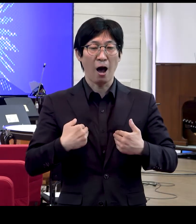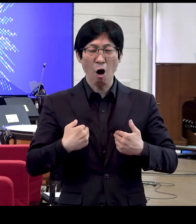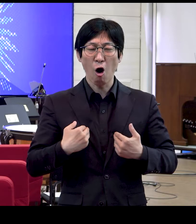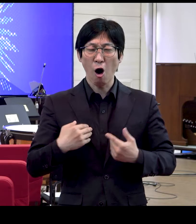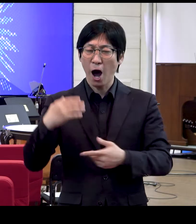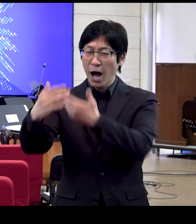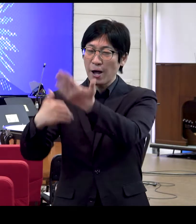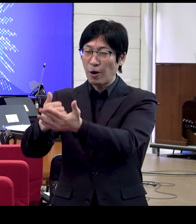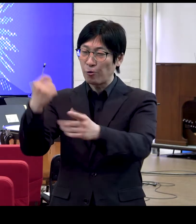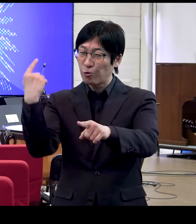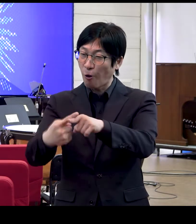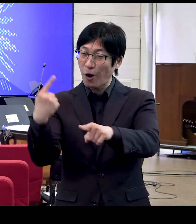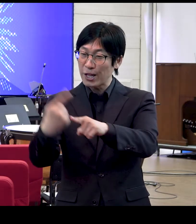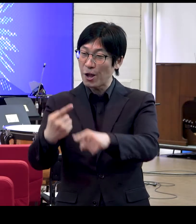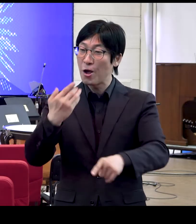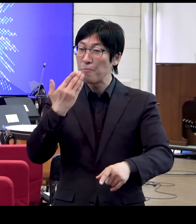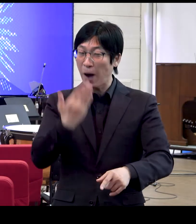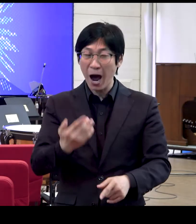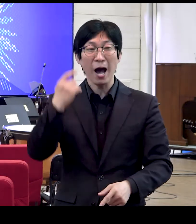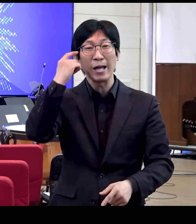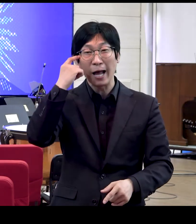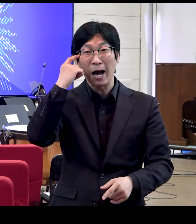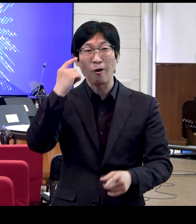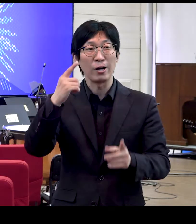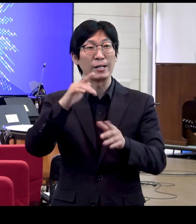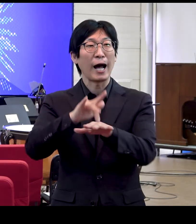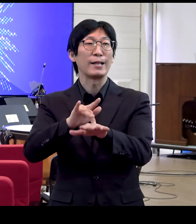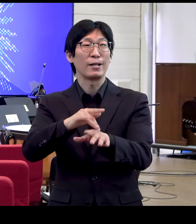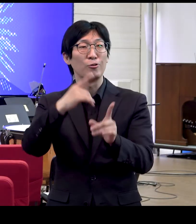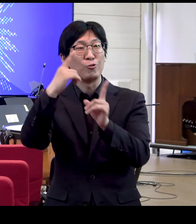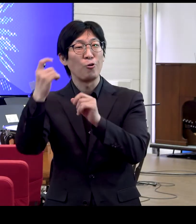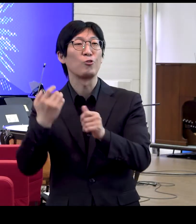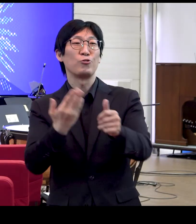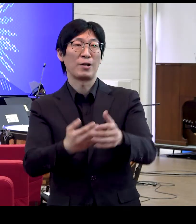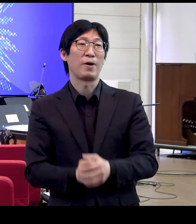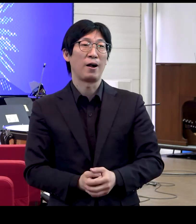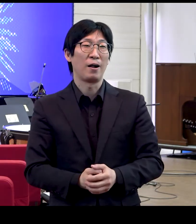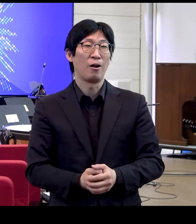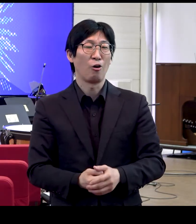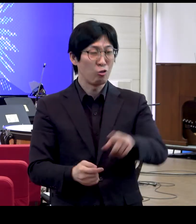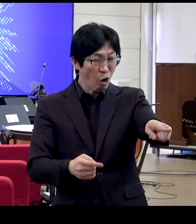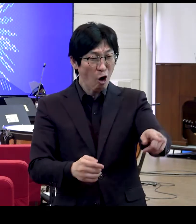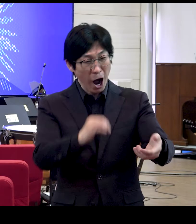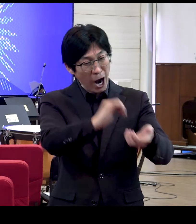스스로 무한한 하나님처럼 그렇게 생각하도록 유혹을 한 거예요.